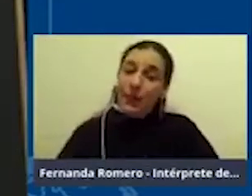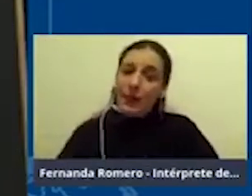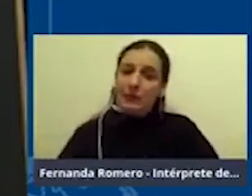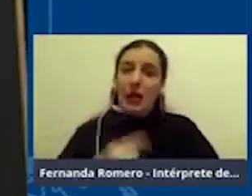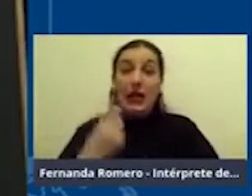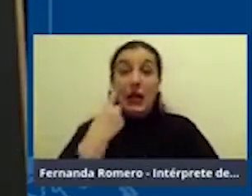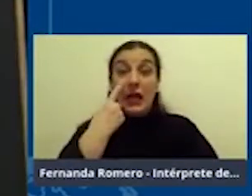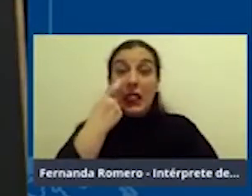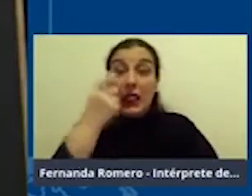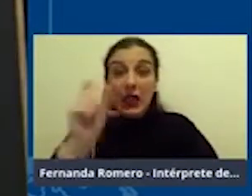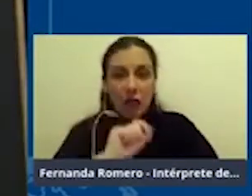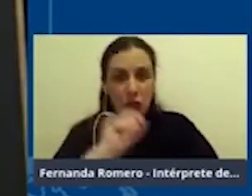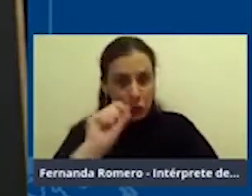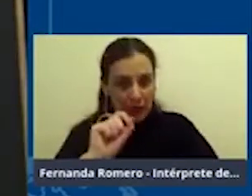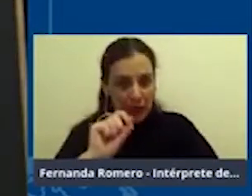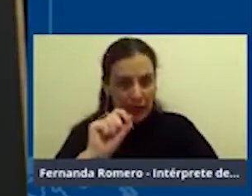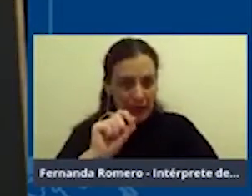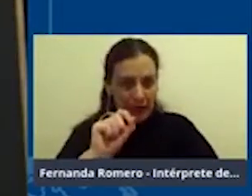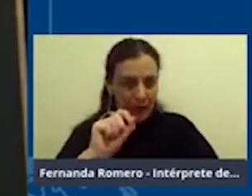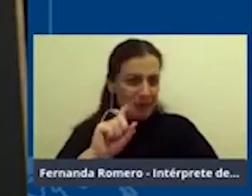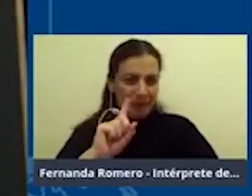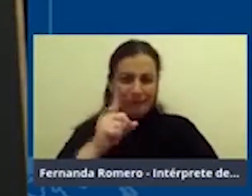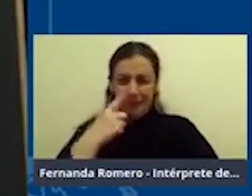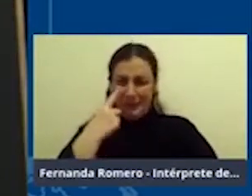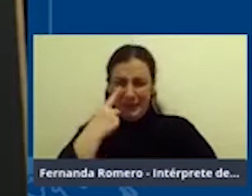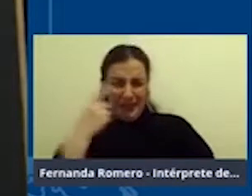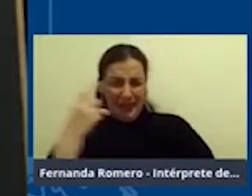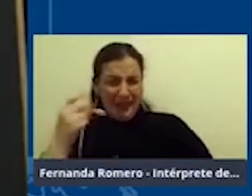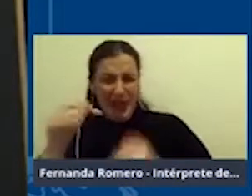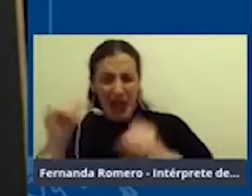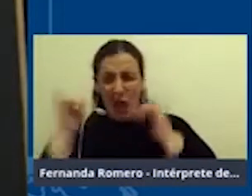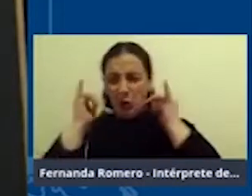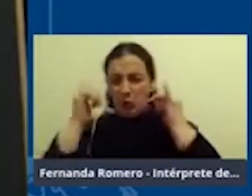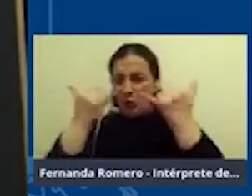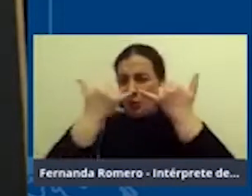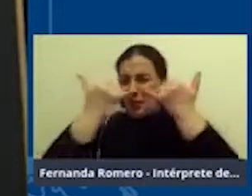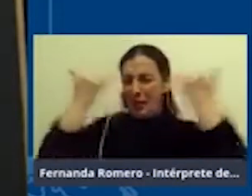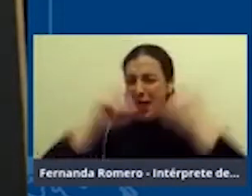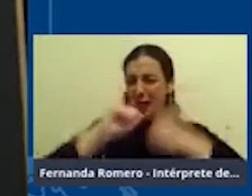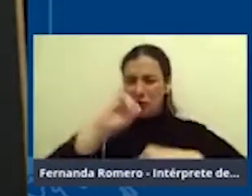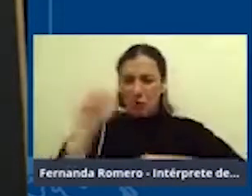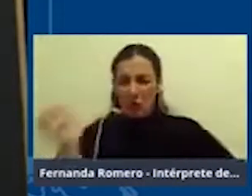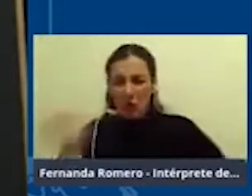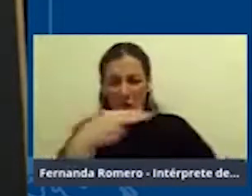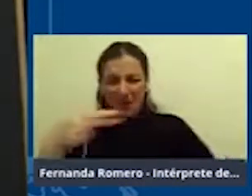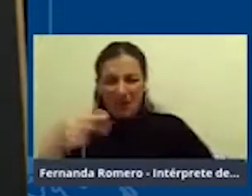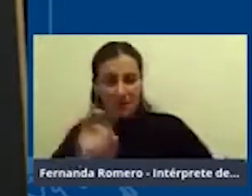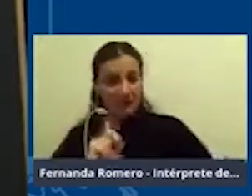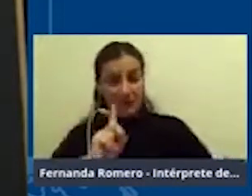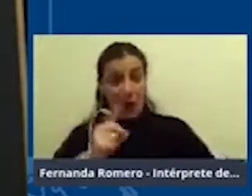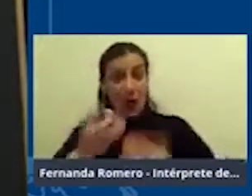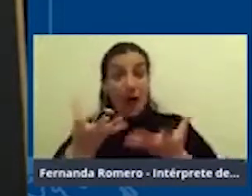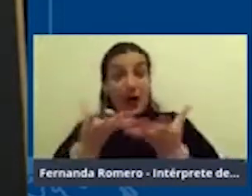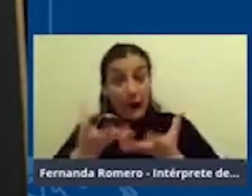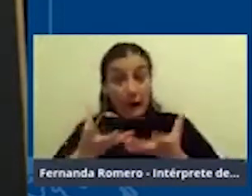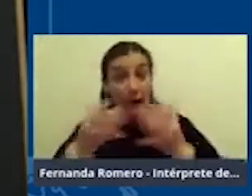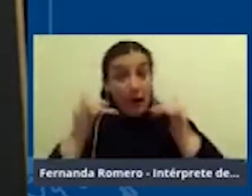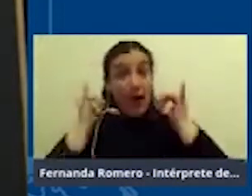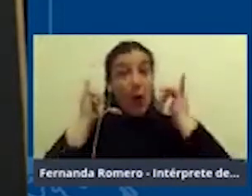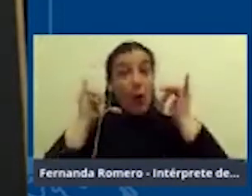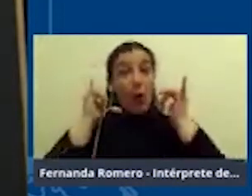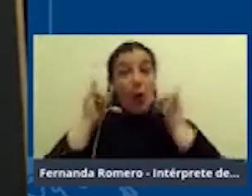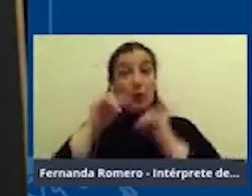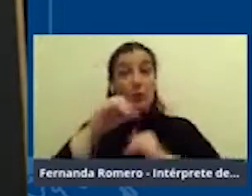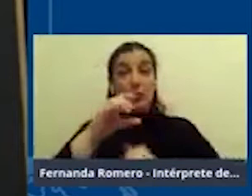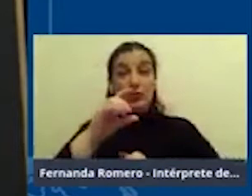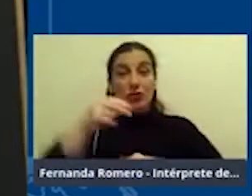interesse deles, eles não estão interessados em ônibus elétricos, em nada de inovação, eles querem ônibus movidos a diesel ou